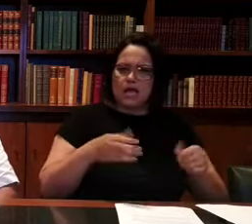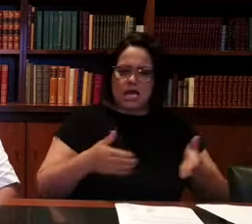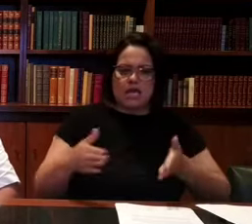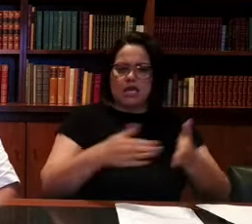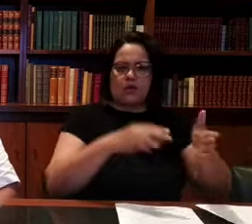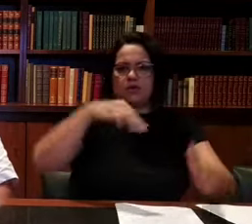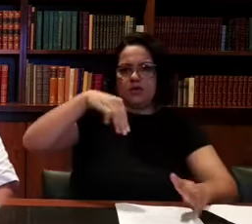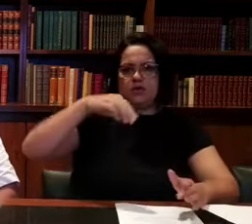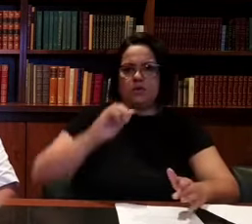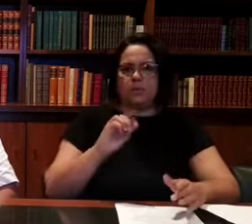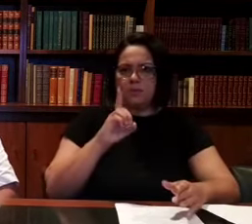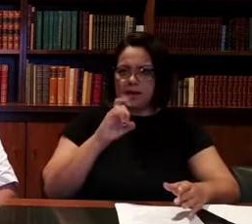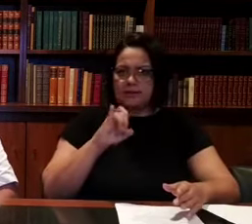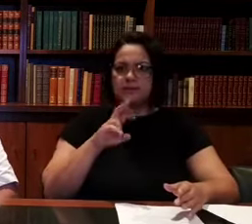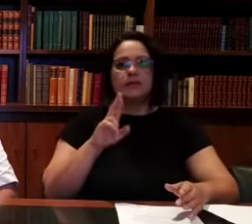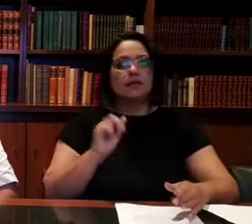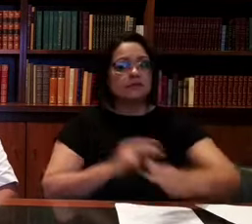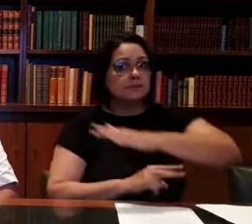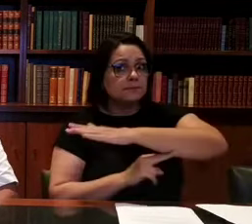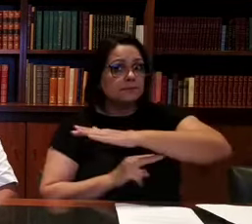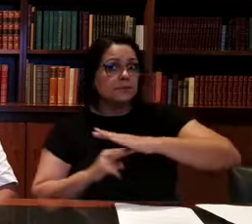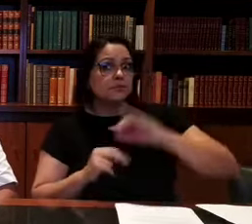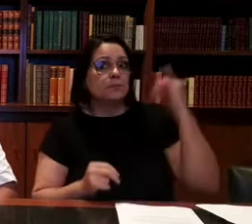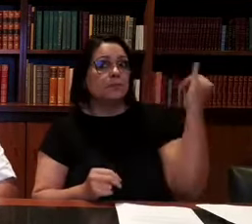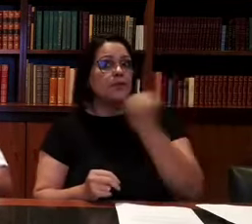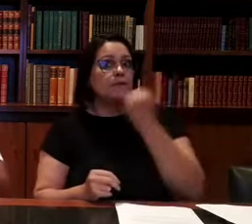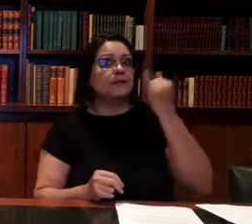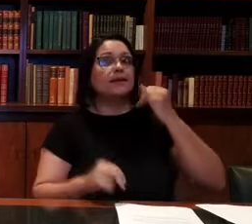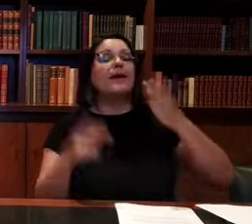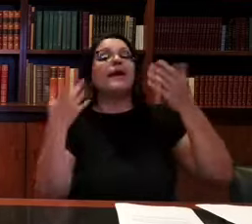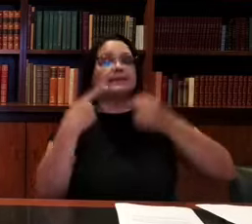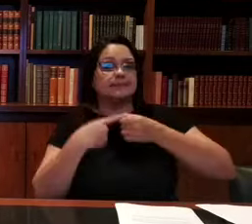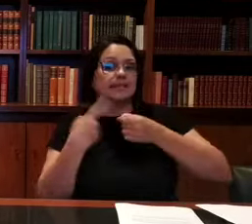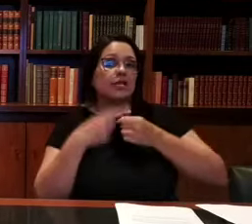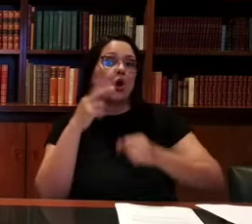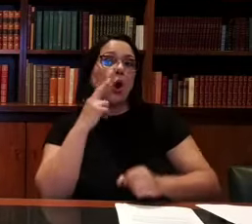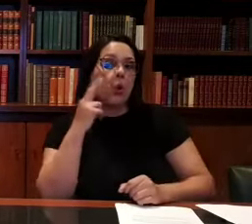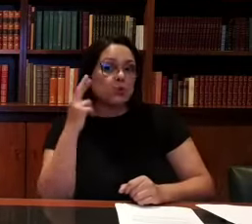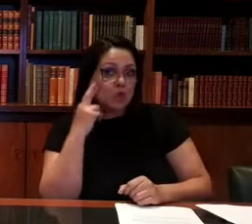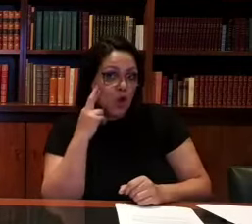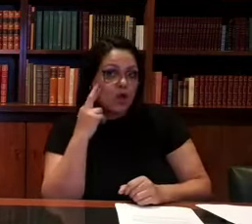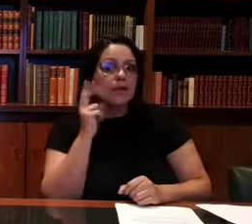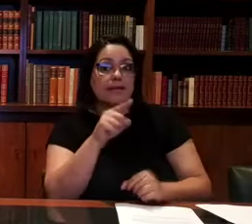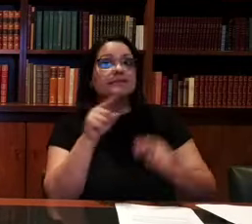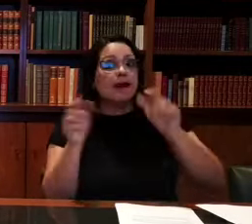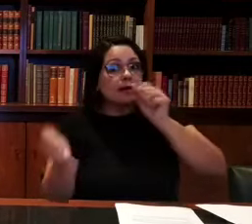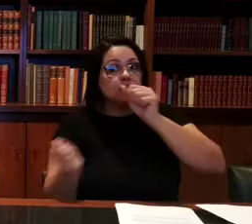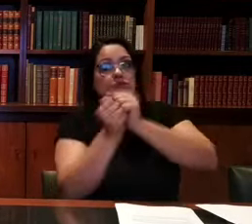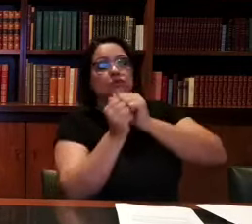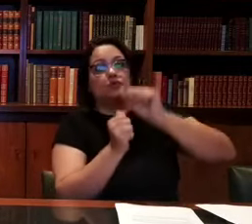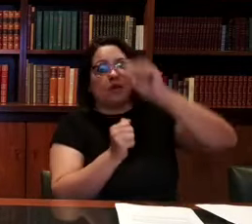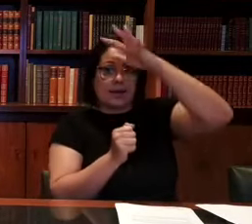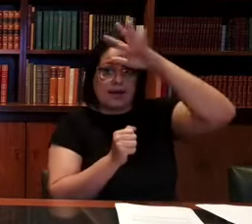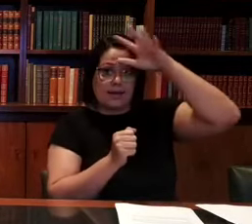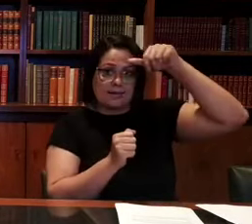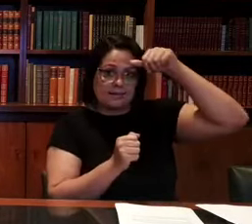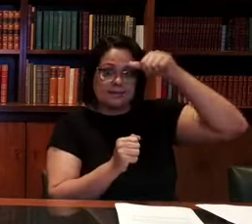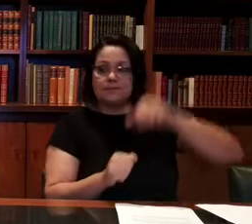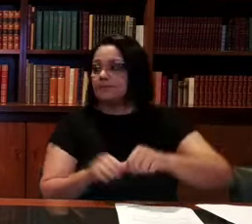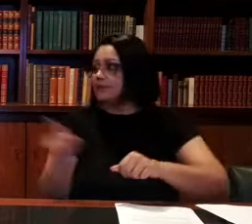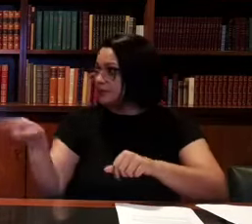Rio Madeira Rio às vezes não é mas é uma ponte importante é no estado de Rondônia mas é importante sobretudo por aquele coisa que for para lá você vai falar alguma coisa